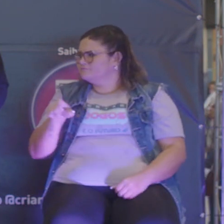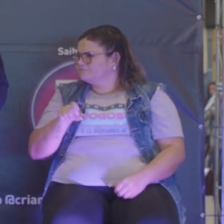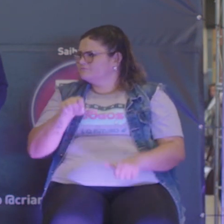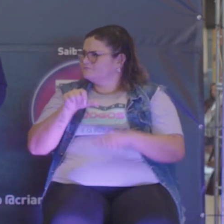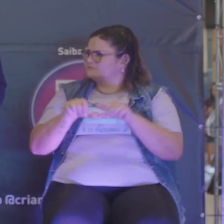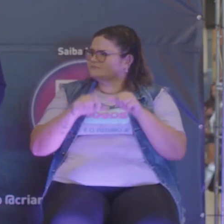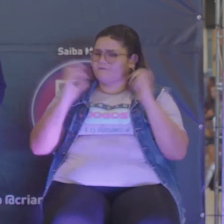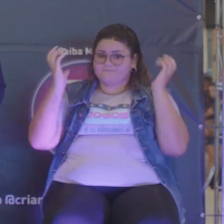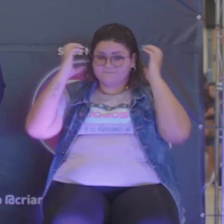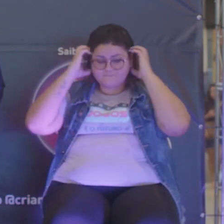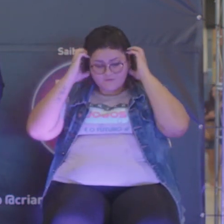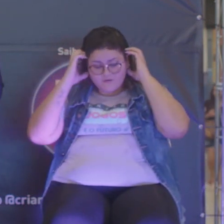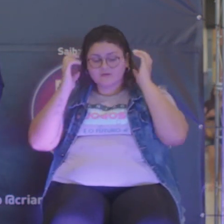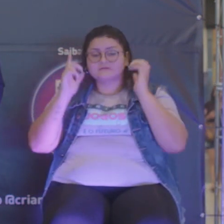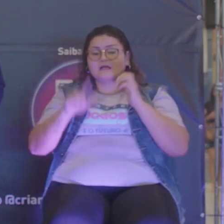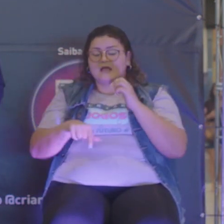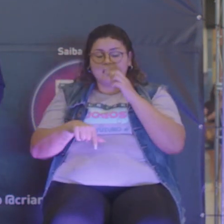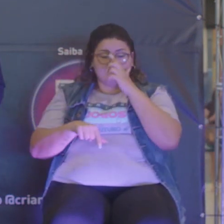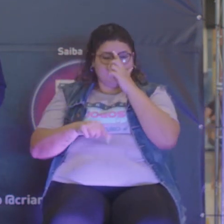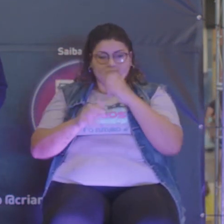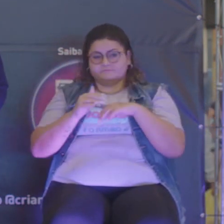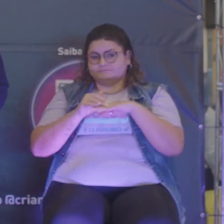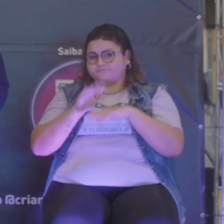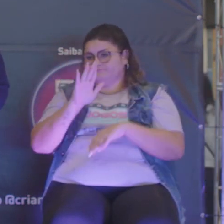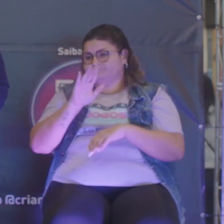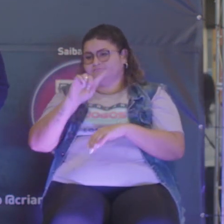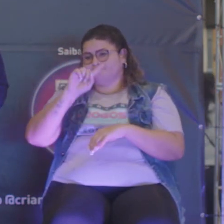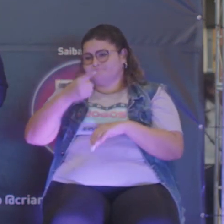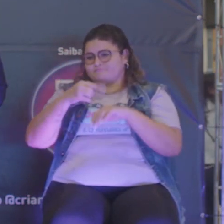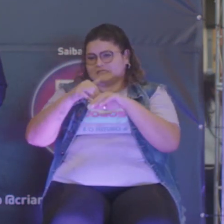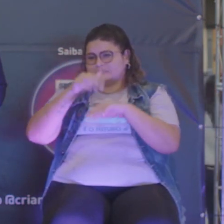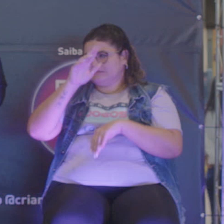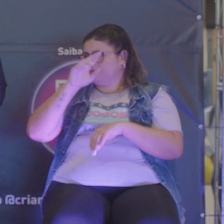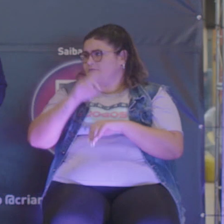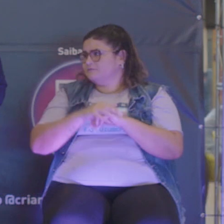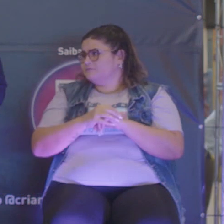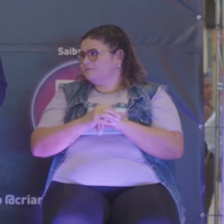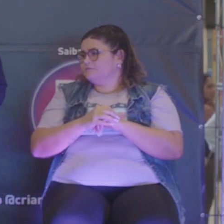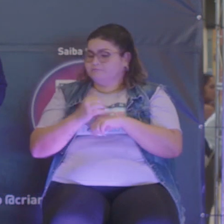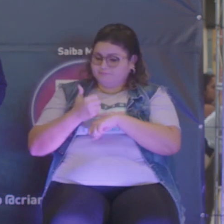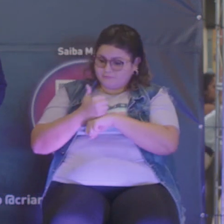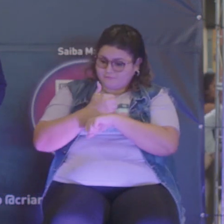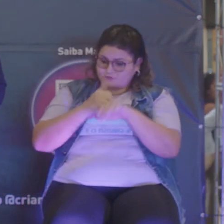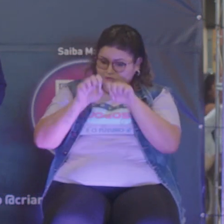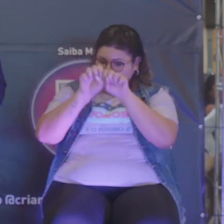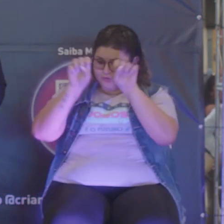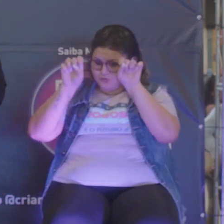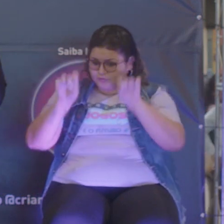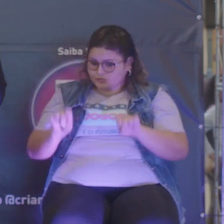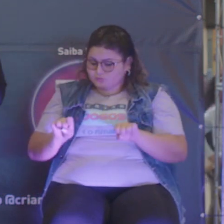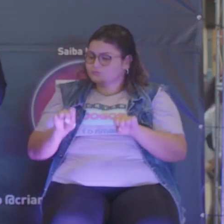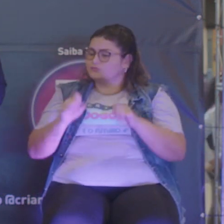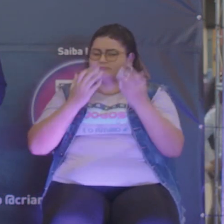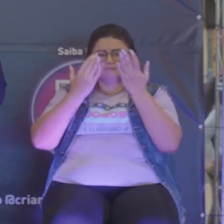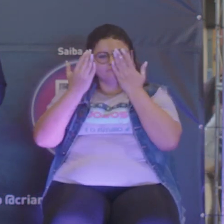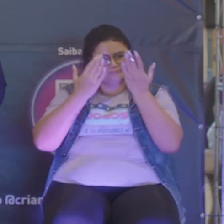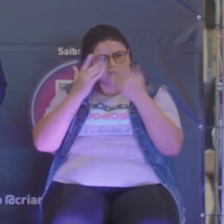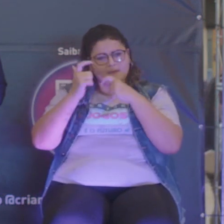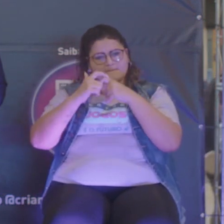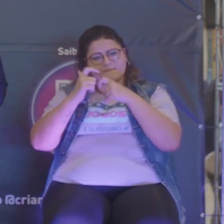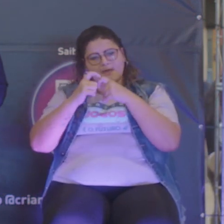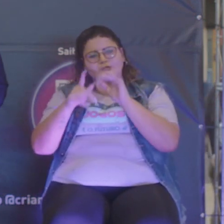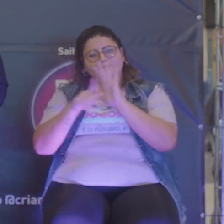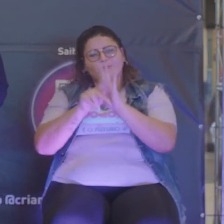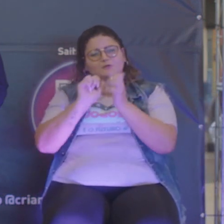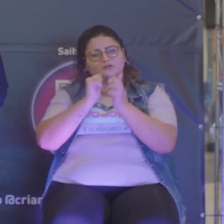um fone, hoje está falando de 5 dígitos. A gente está falando de uma estrutura profissional, assim, que tem psicólogo, tem médico do